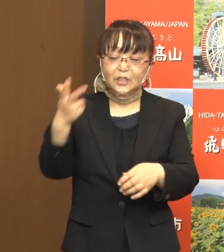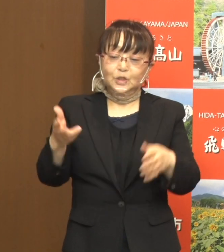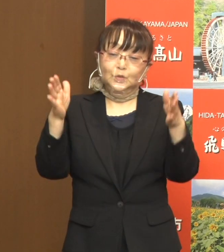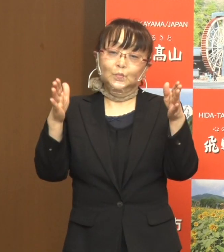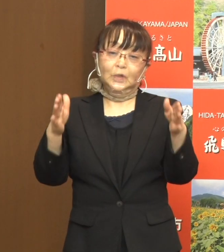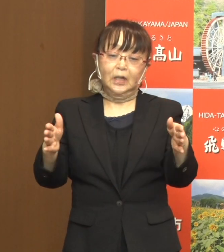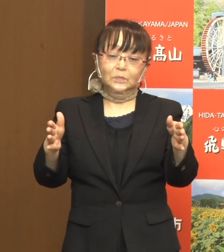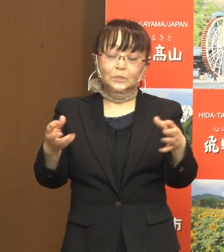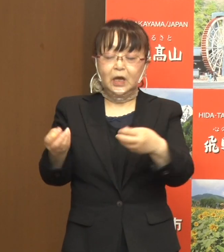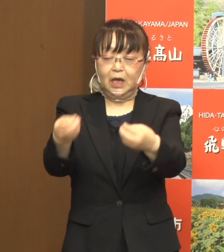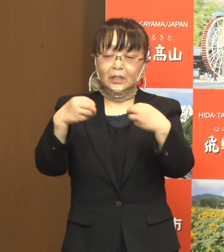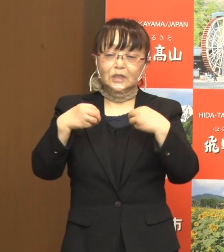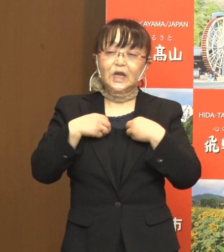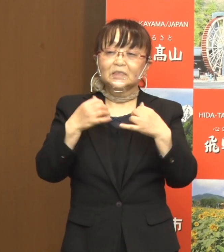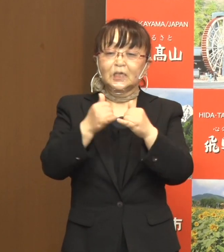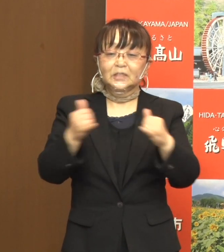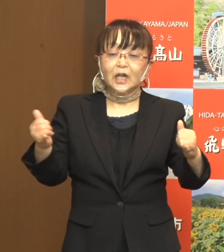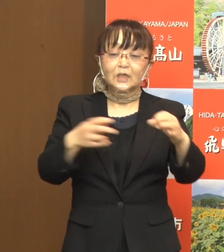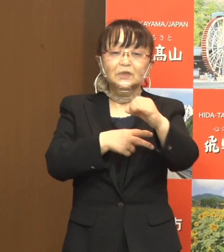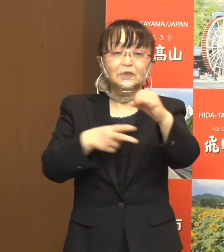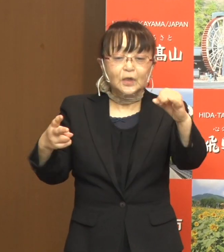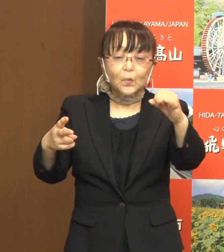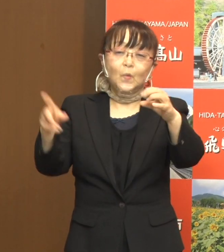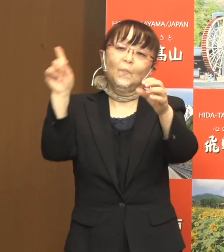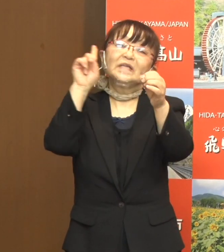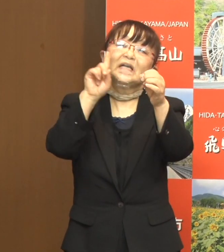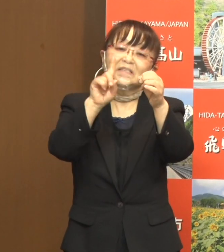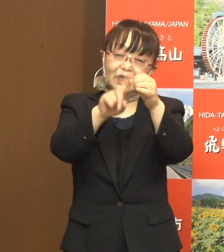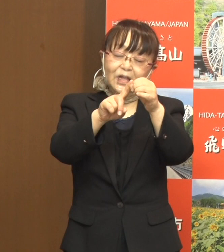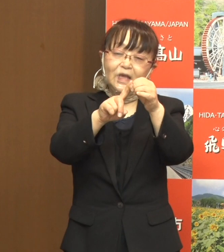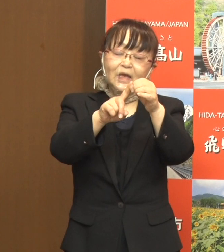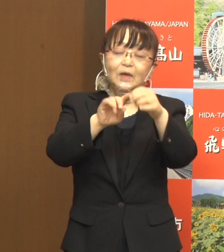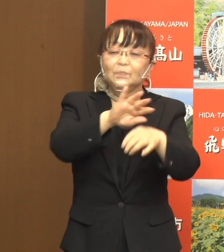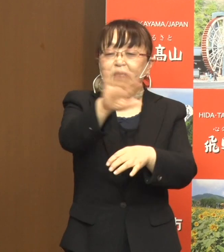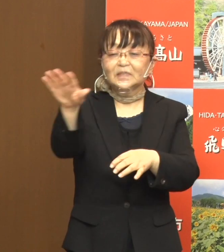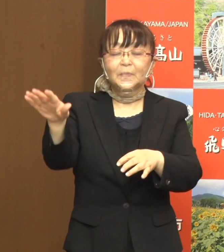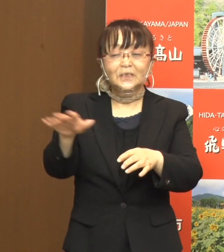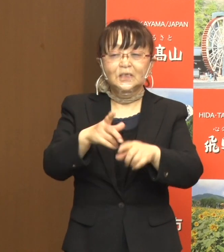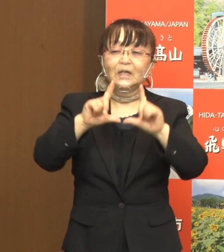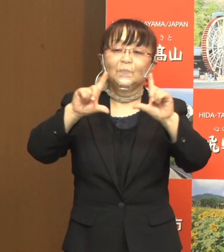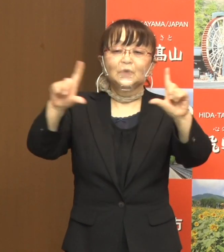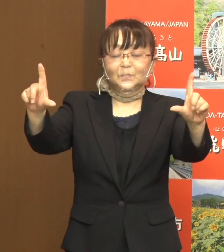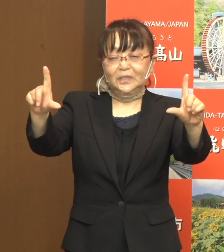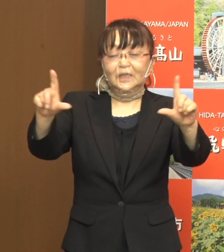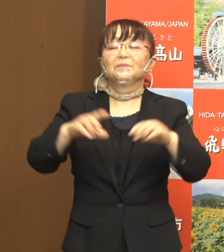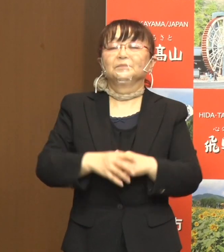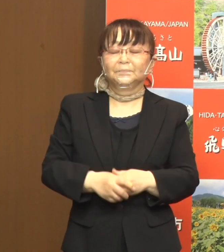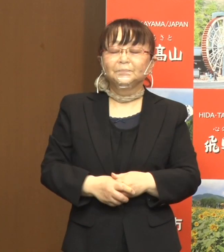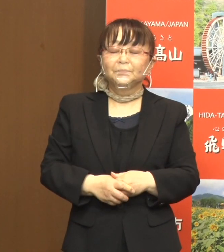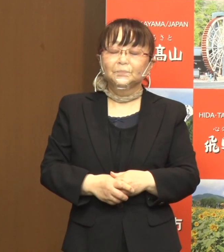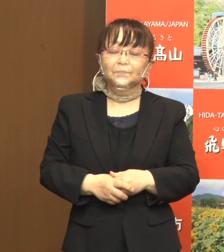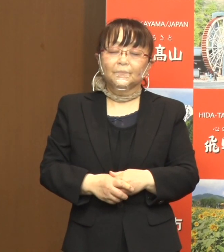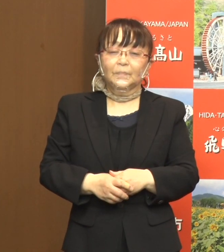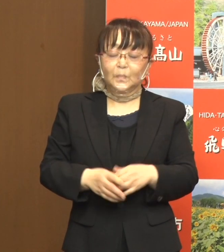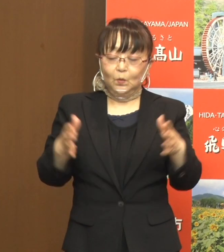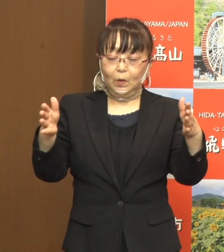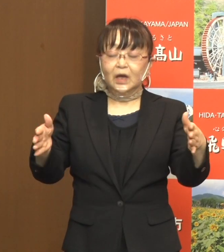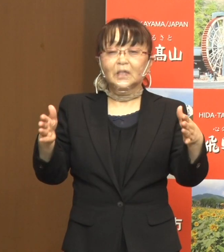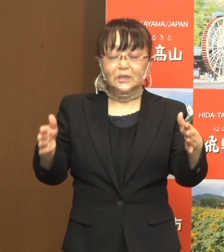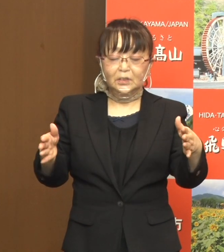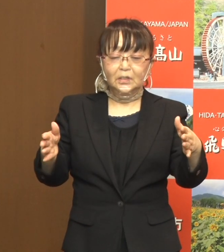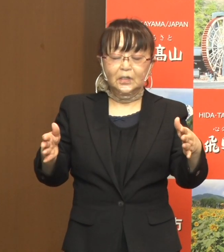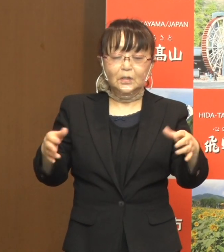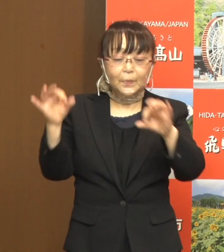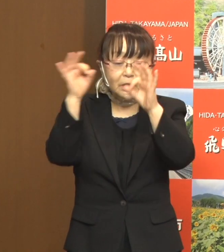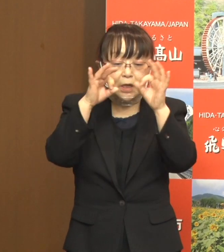を改めて市民の皆様に訴えさせていただきましたましかしこの館観光客をはじめとした